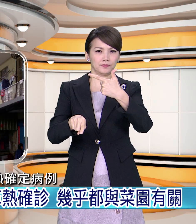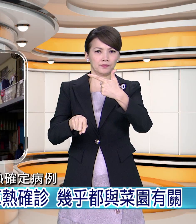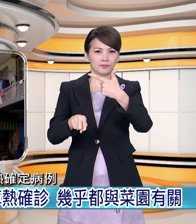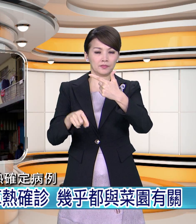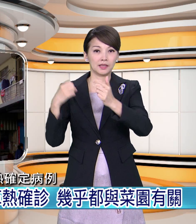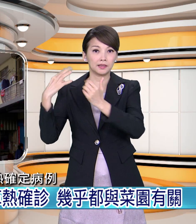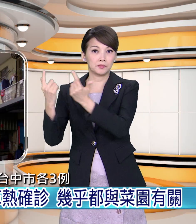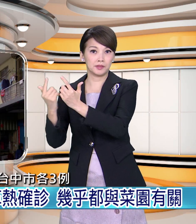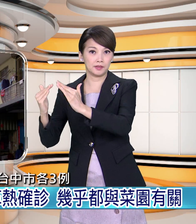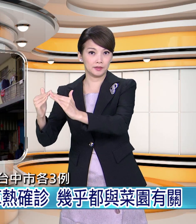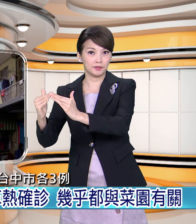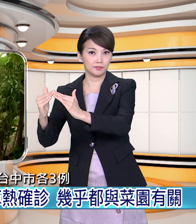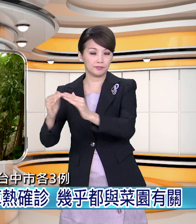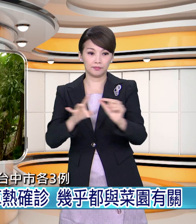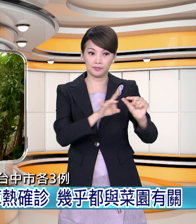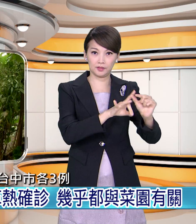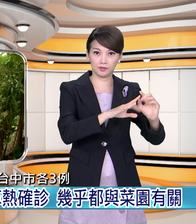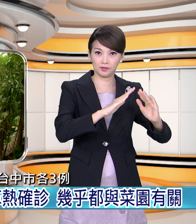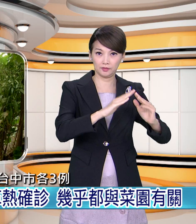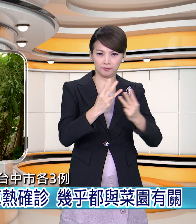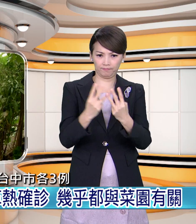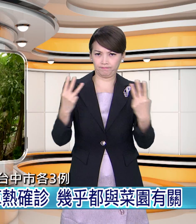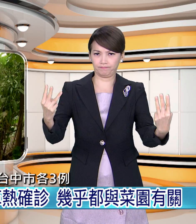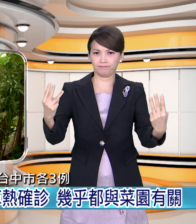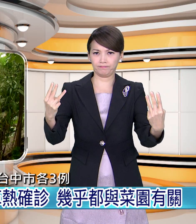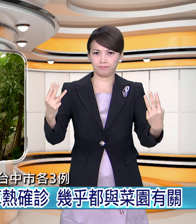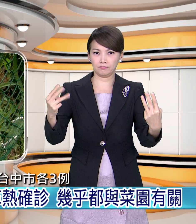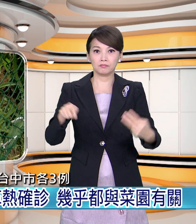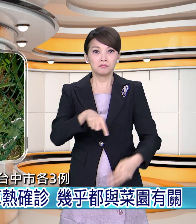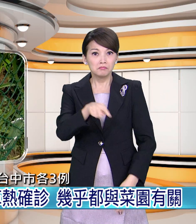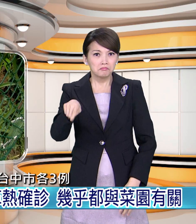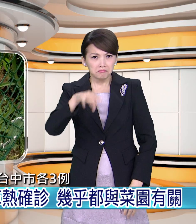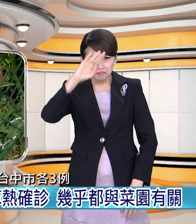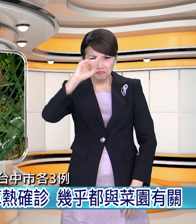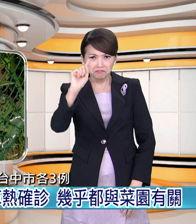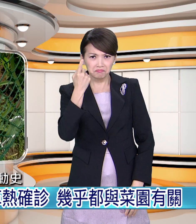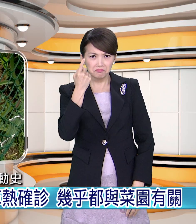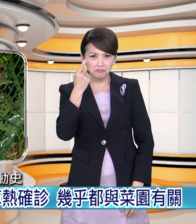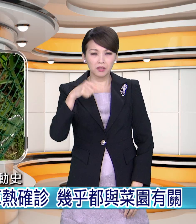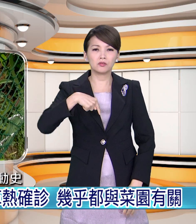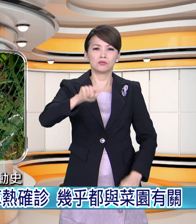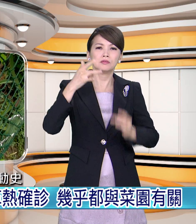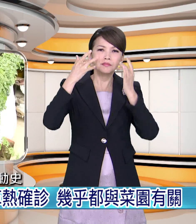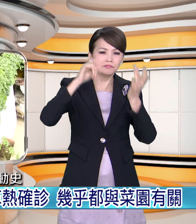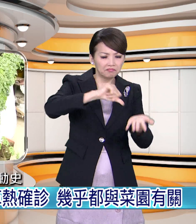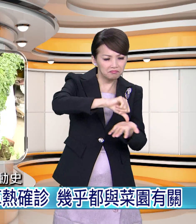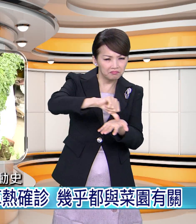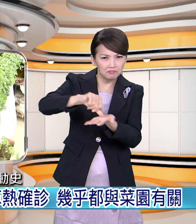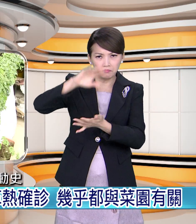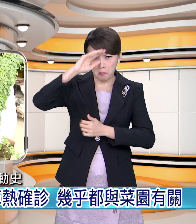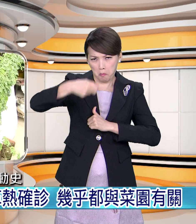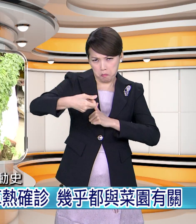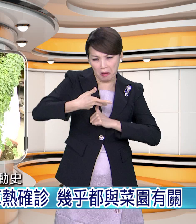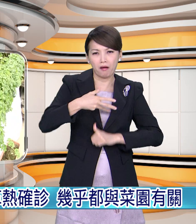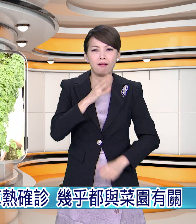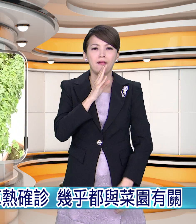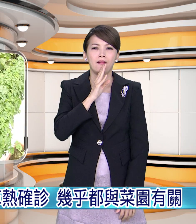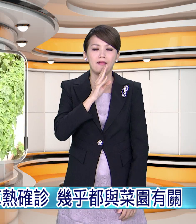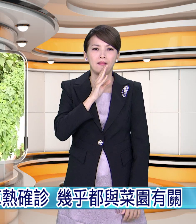例，分别是新北市及台中市各三例，几乎都有菜园活动史。这也